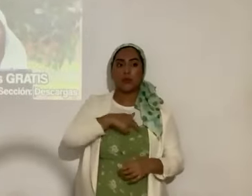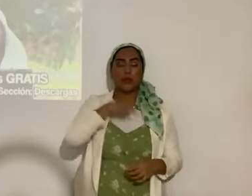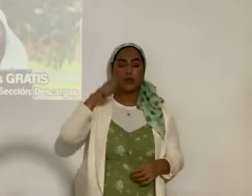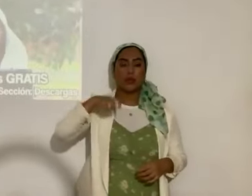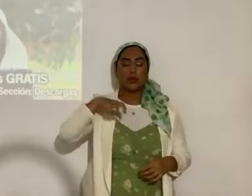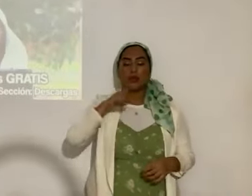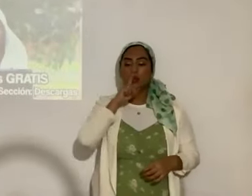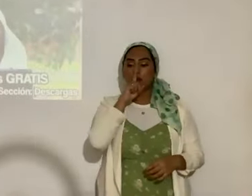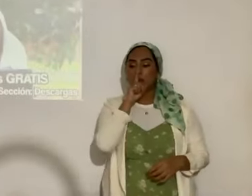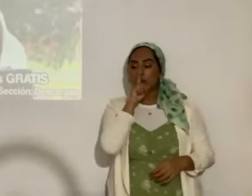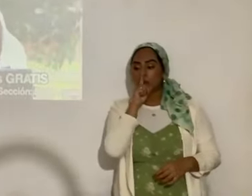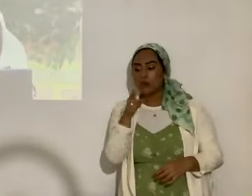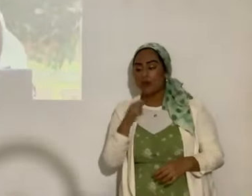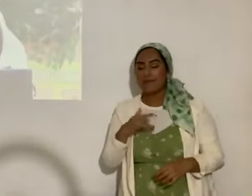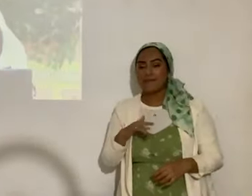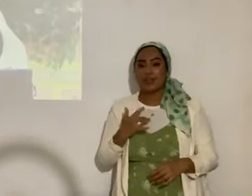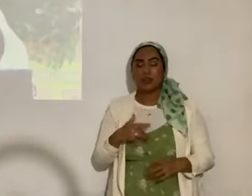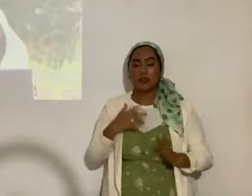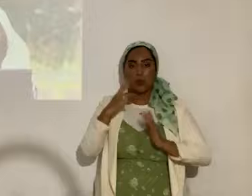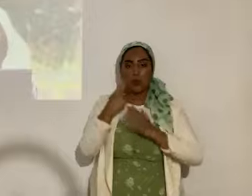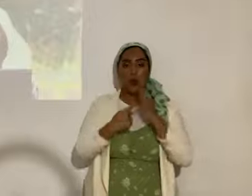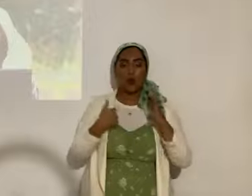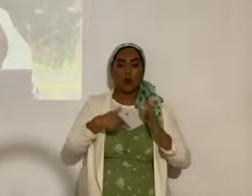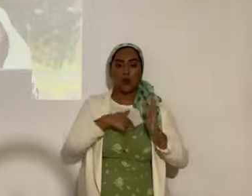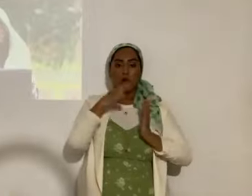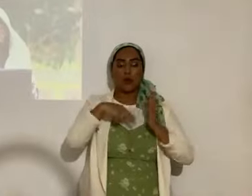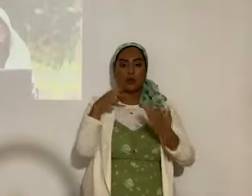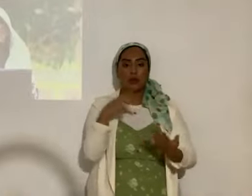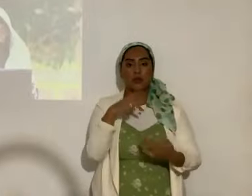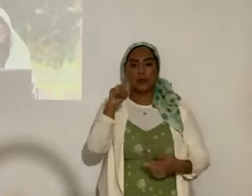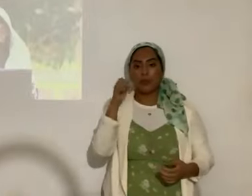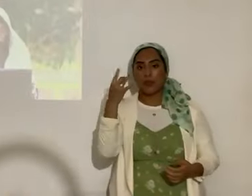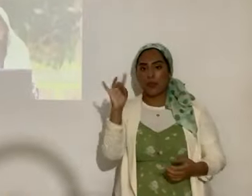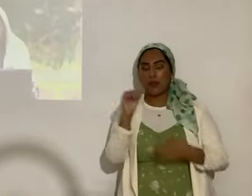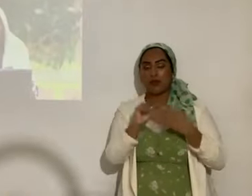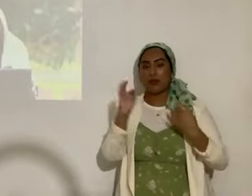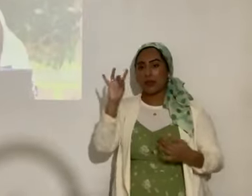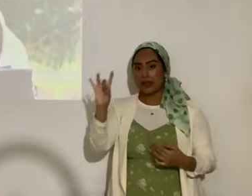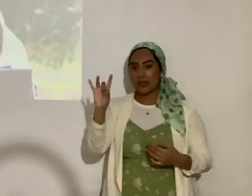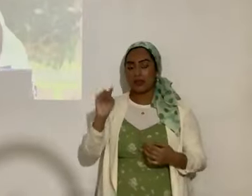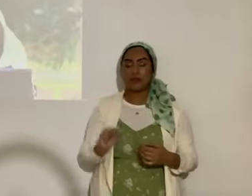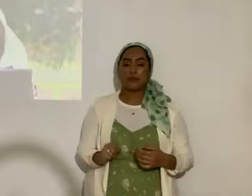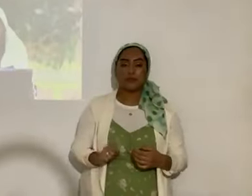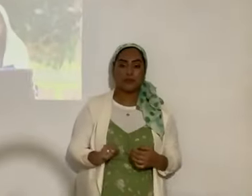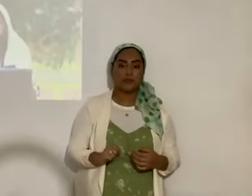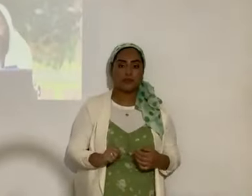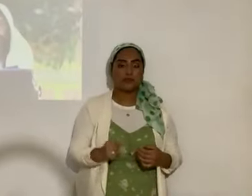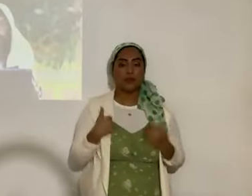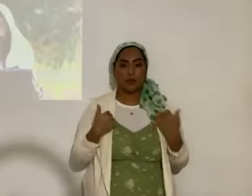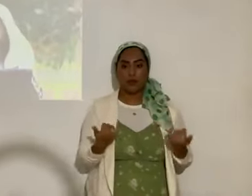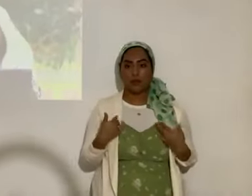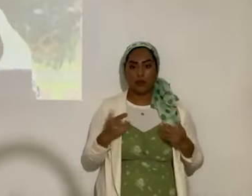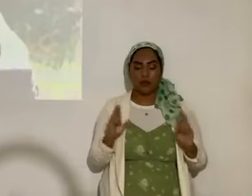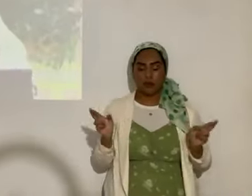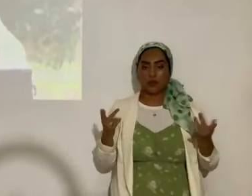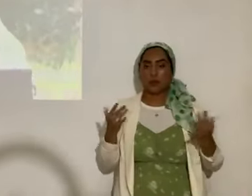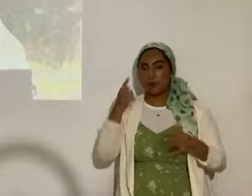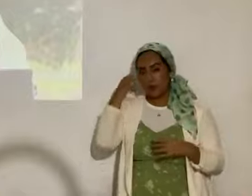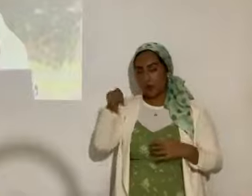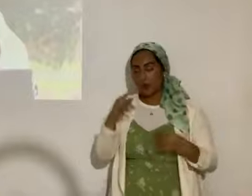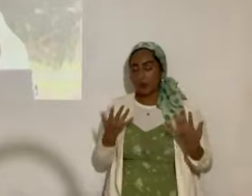realmente sentir la lectura salmo 119 verso 18 vamos todos para allá Yo aquí ya lo tengo listo